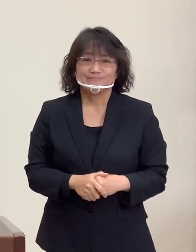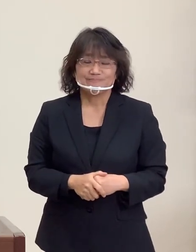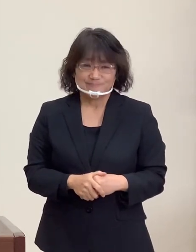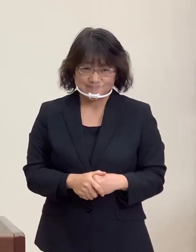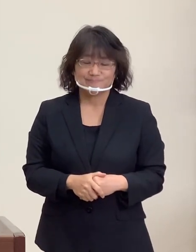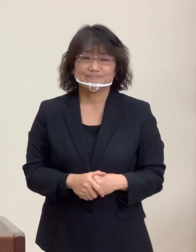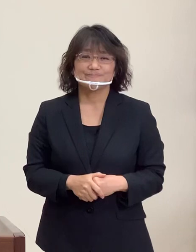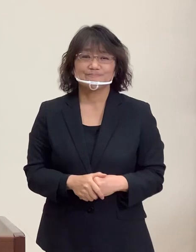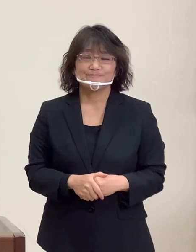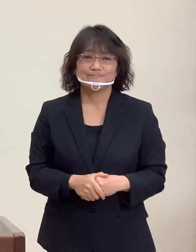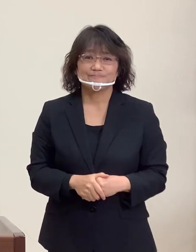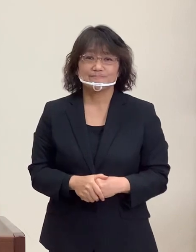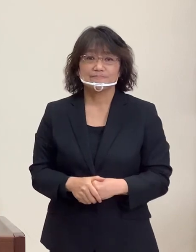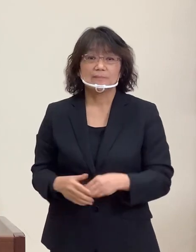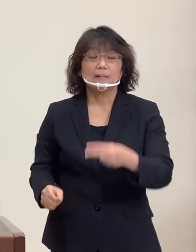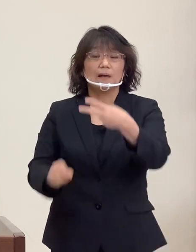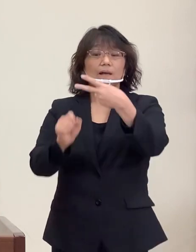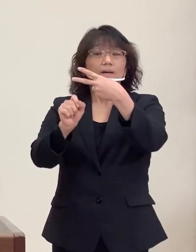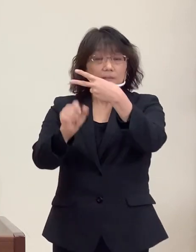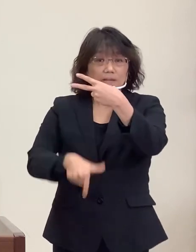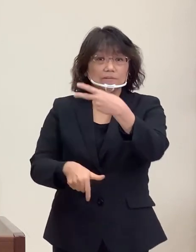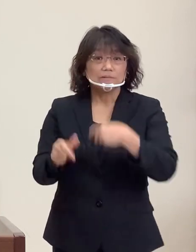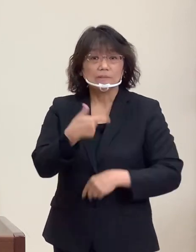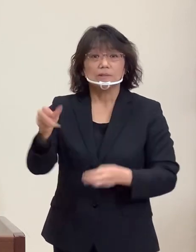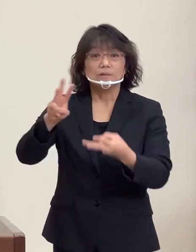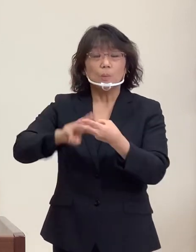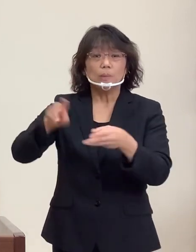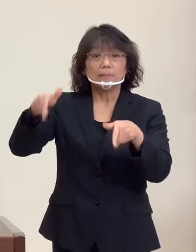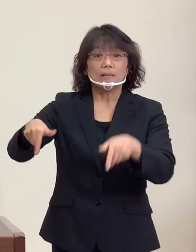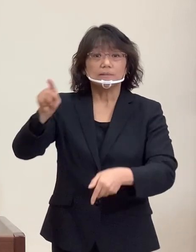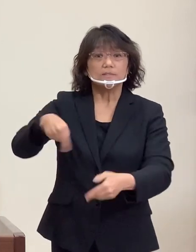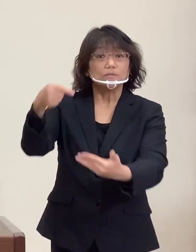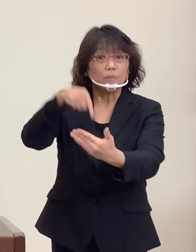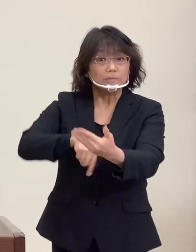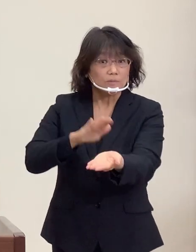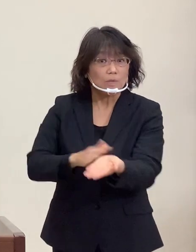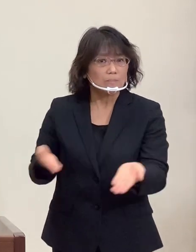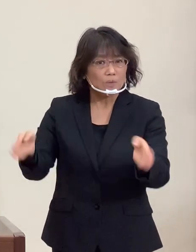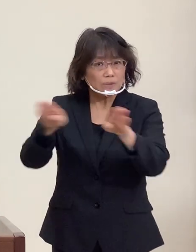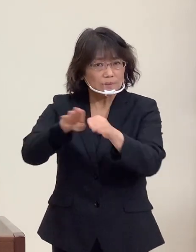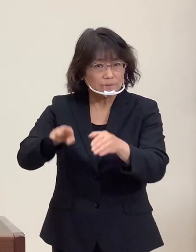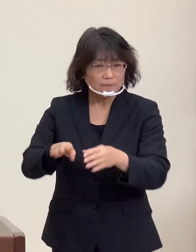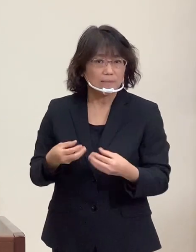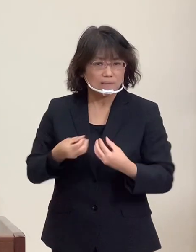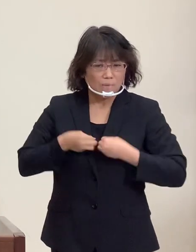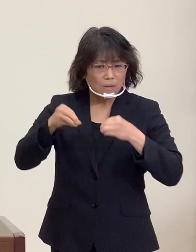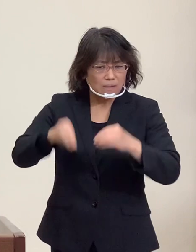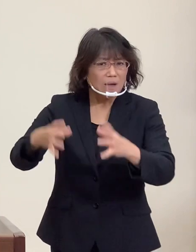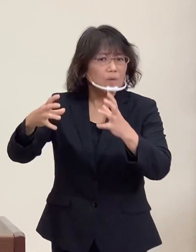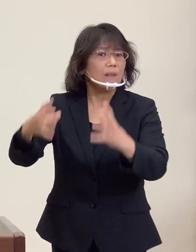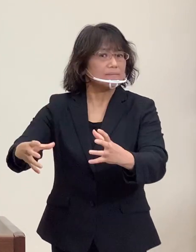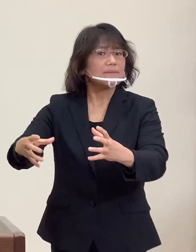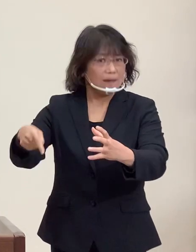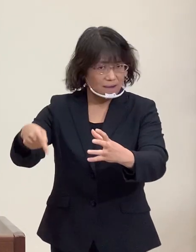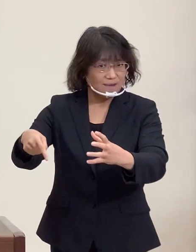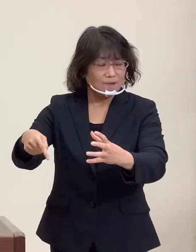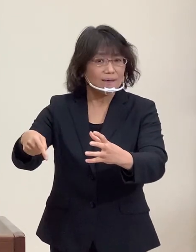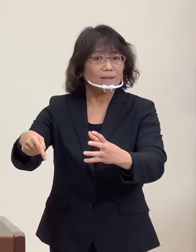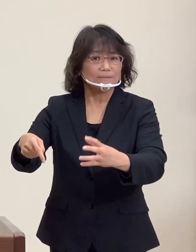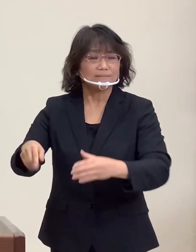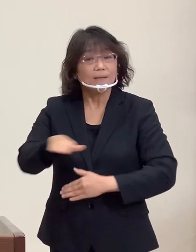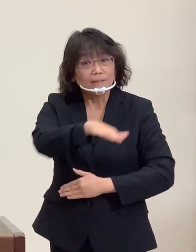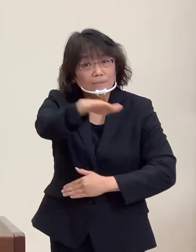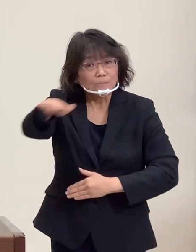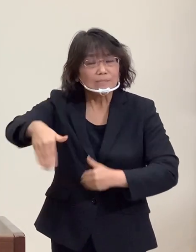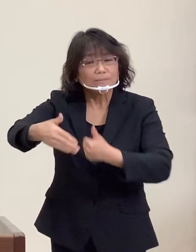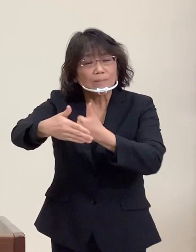また2月に太田西ノ内病院で発生した大規模クラスターにつきましても関係